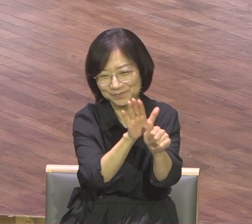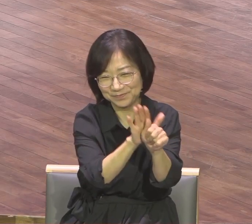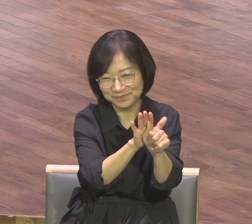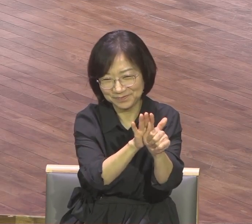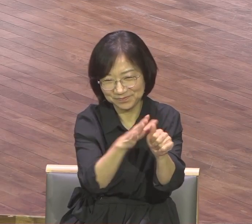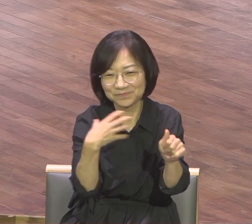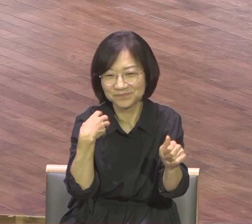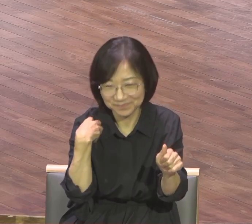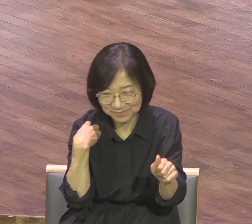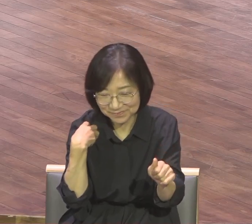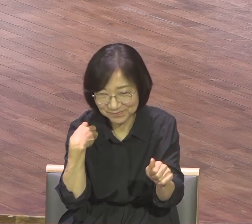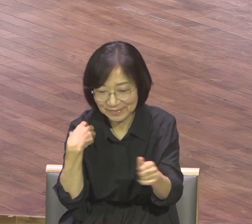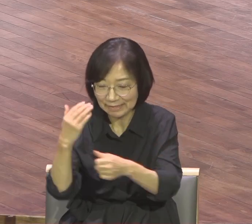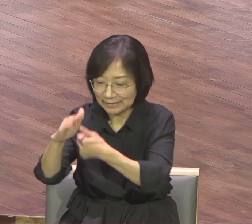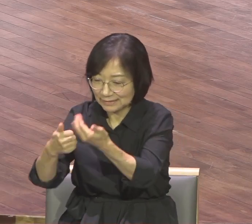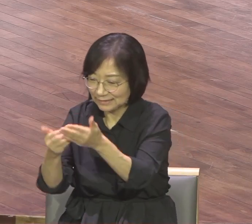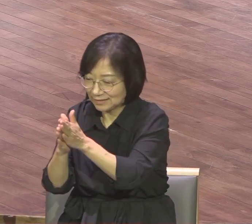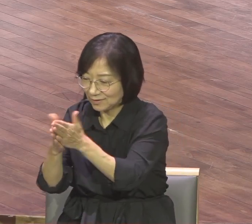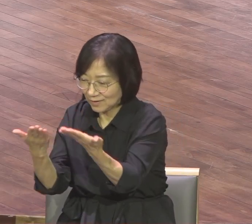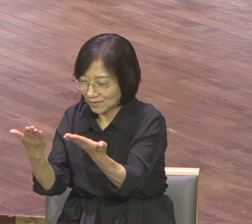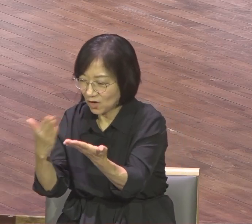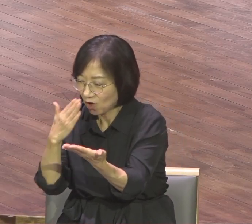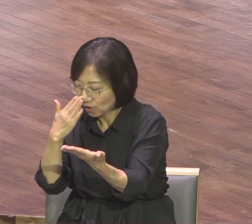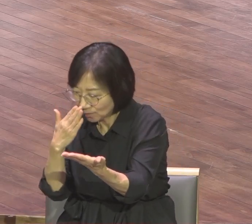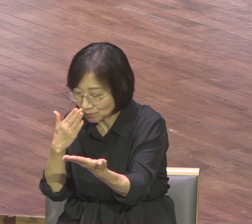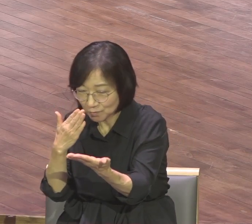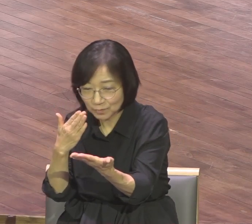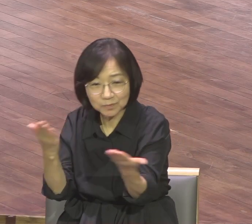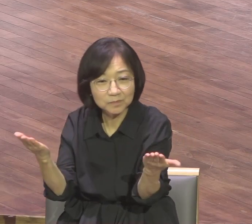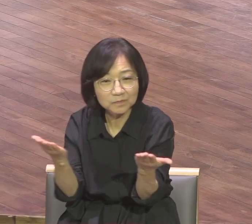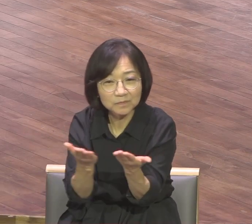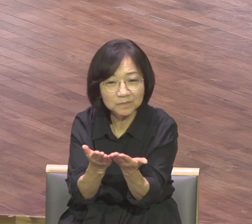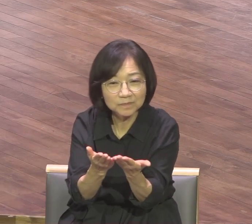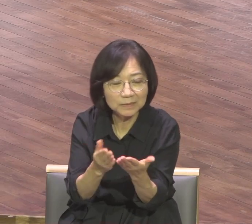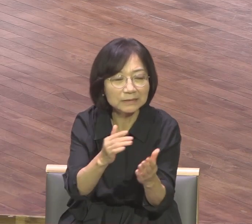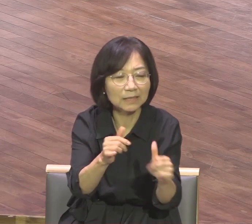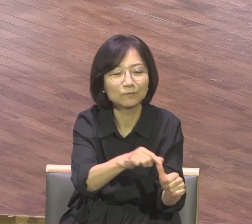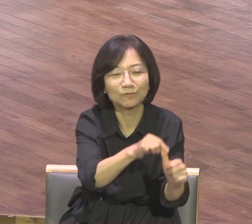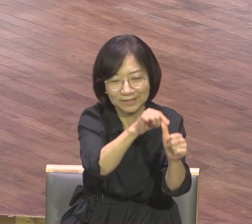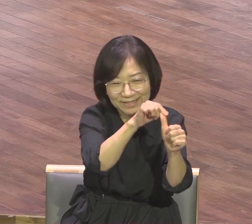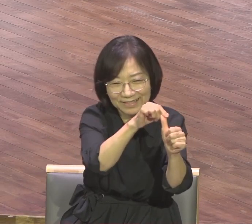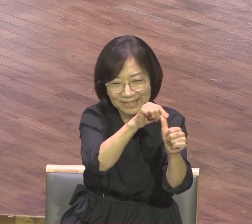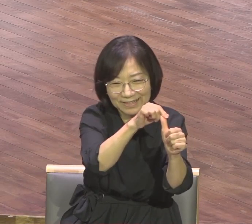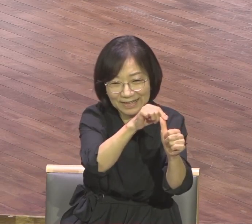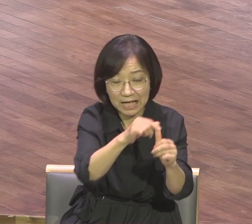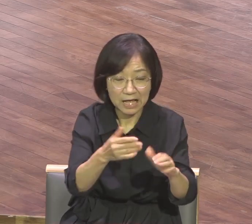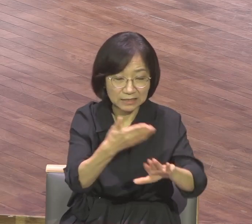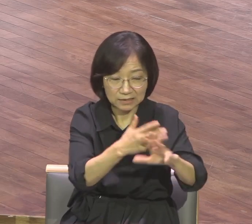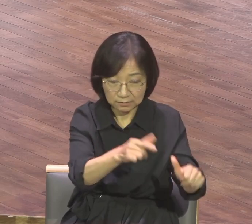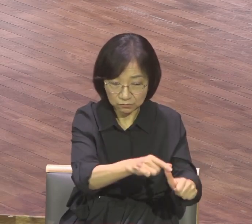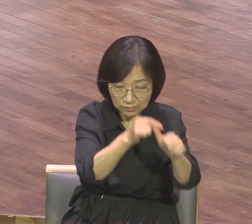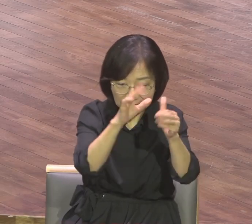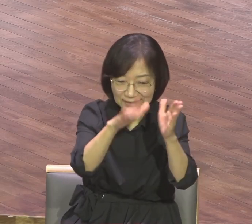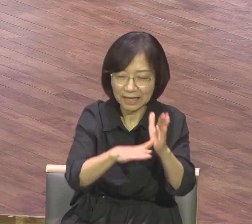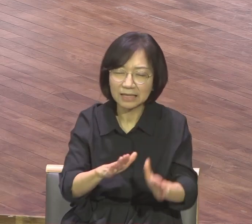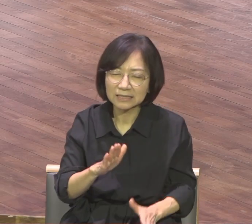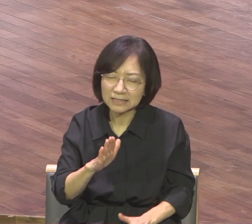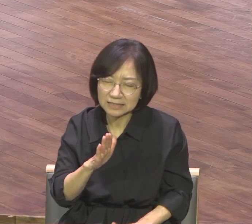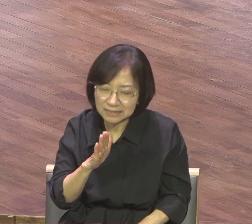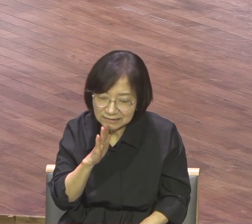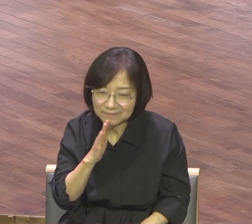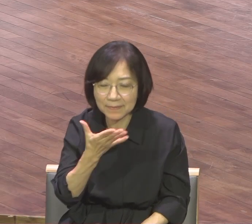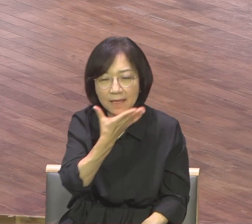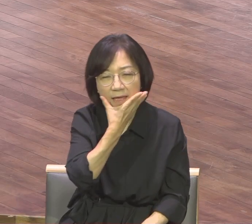성경적 겸손이 사람 살리는 거예요. 여기에 뭐가 있느냐? 참 행복이다. 참